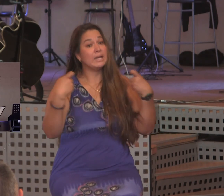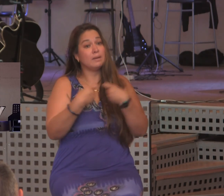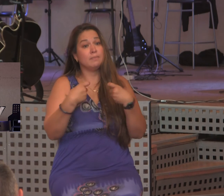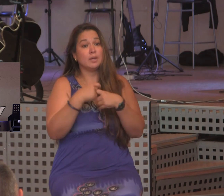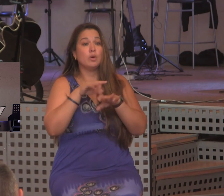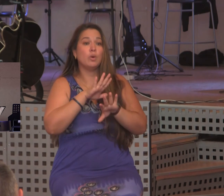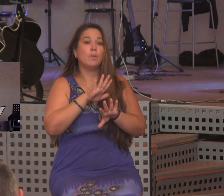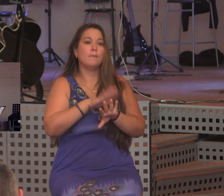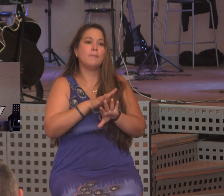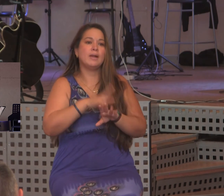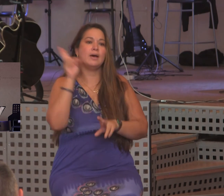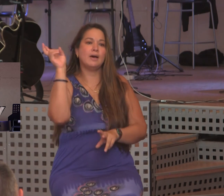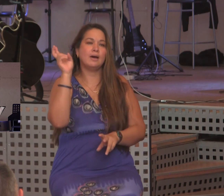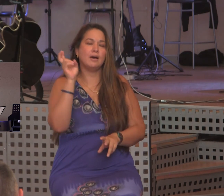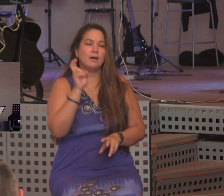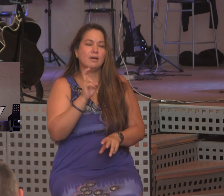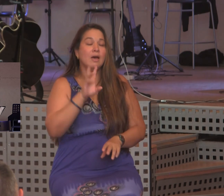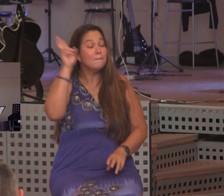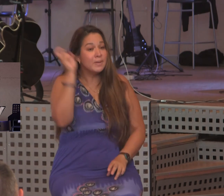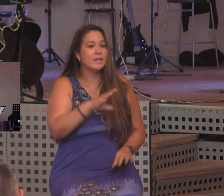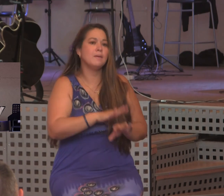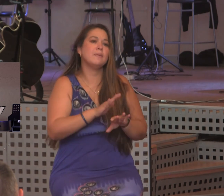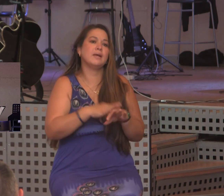matar y destruir.